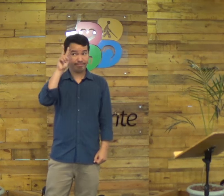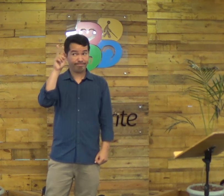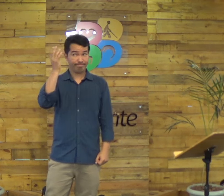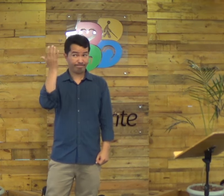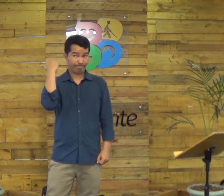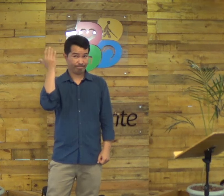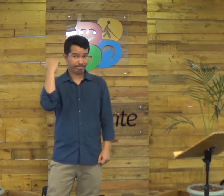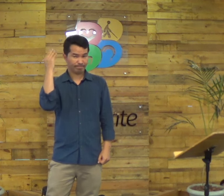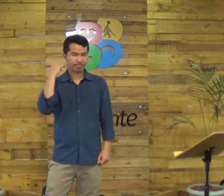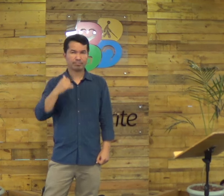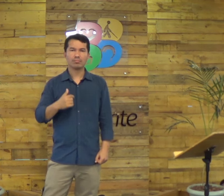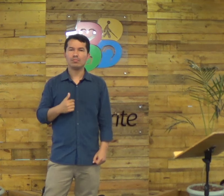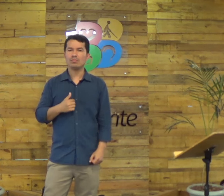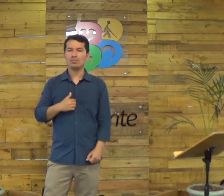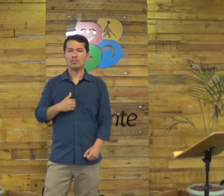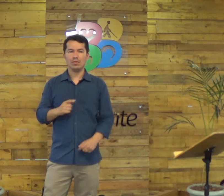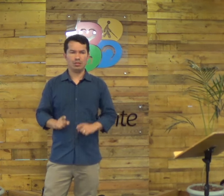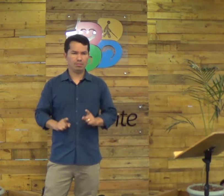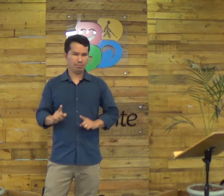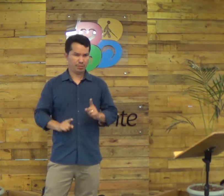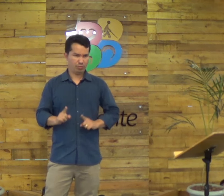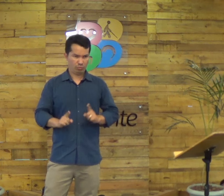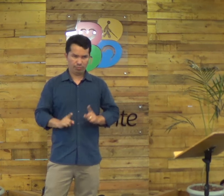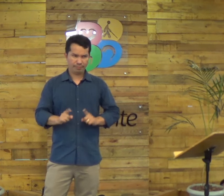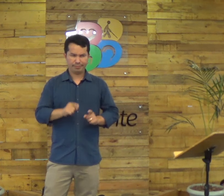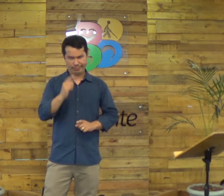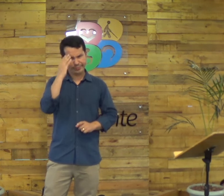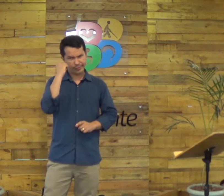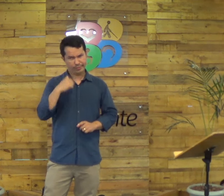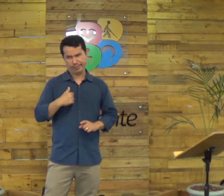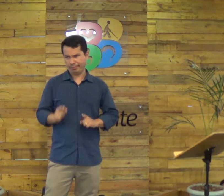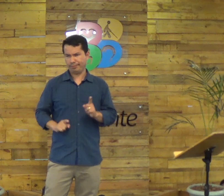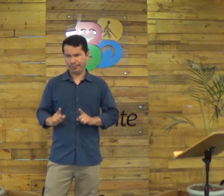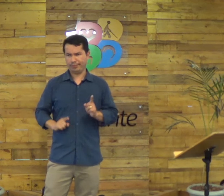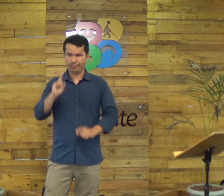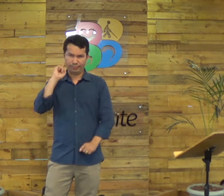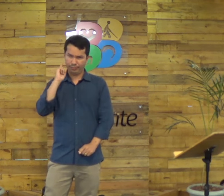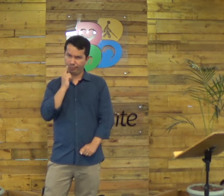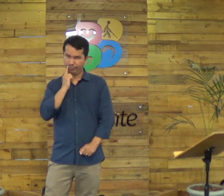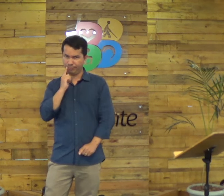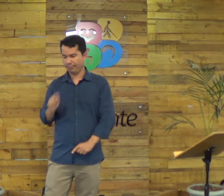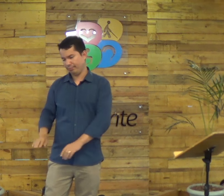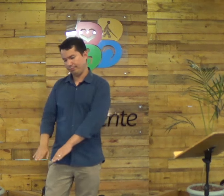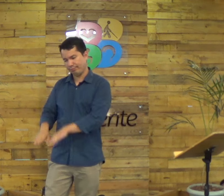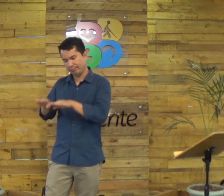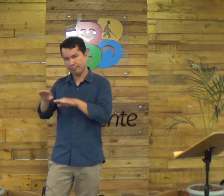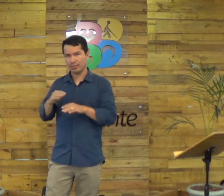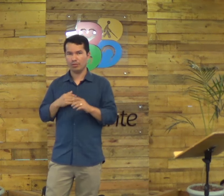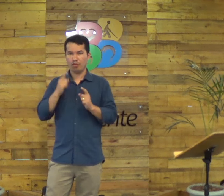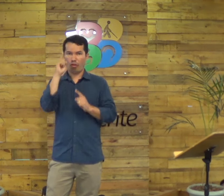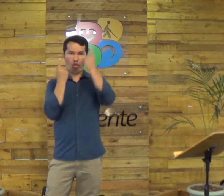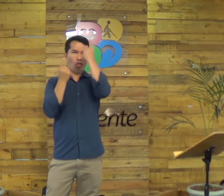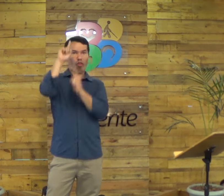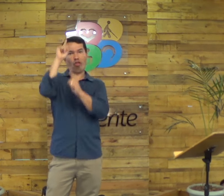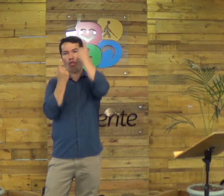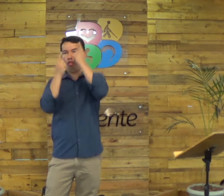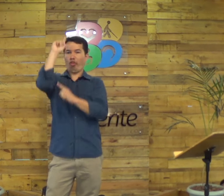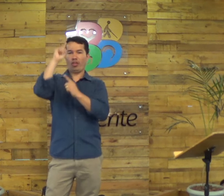por exemplo, eu lembro de uma coisa que aconteceu, com o meu primo, sabem, eu tenho um primo surto, eles ir com ele,